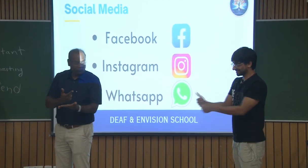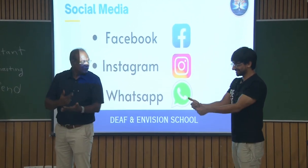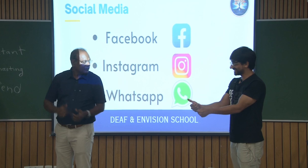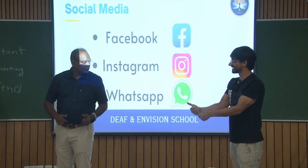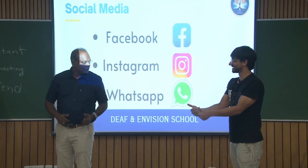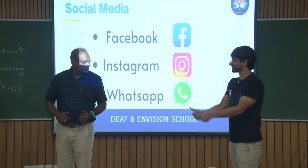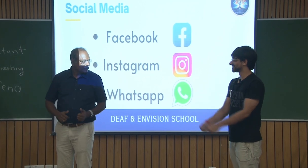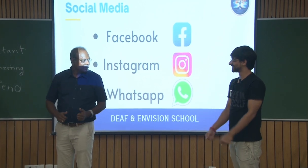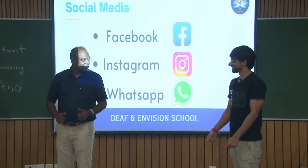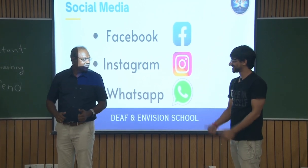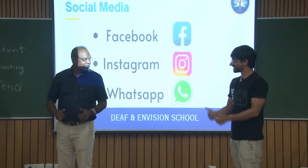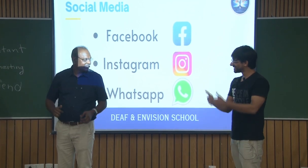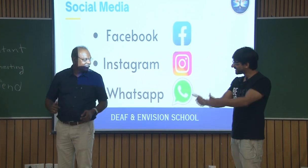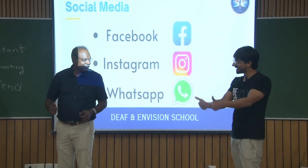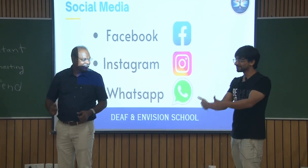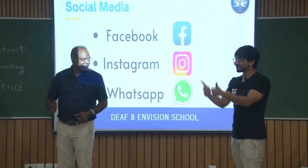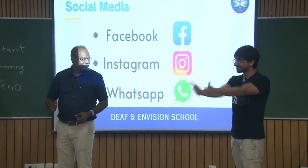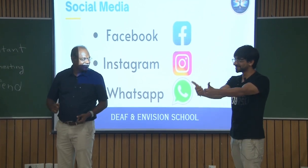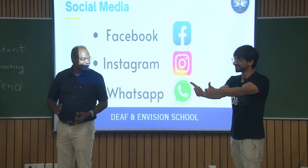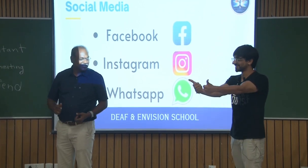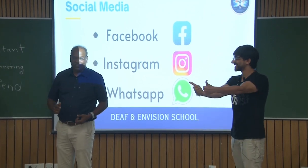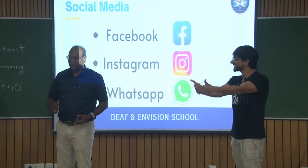ये नहीं करना है आपको. आप तो ऑल द बेस्ट बोल.